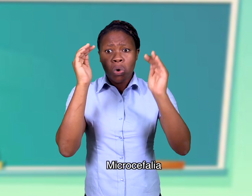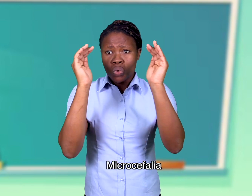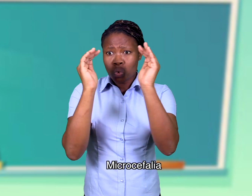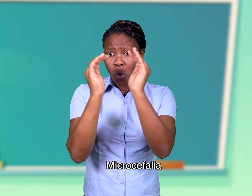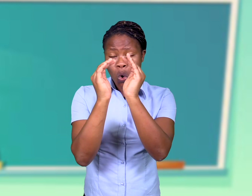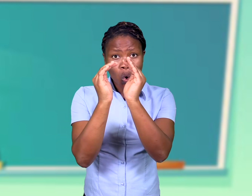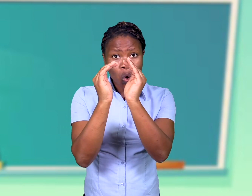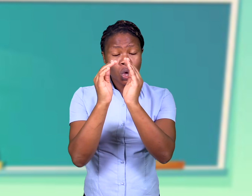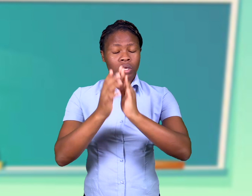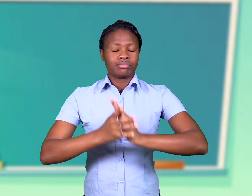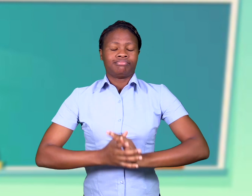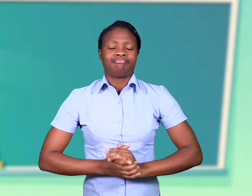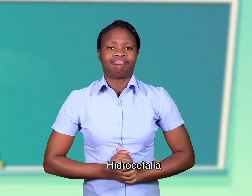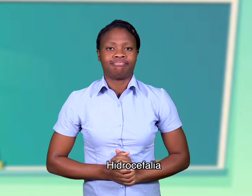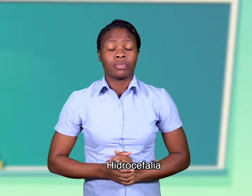microcefalia,